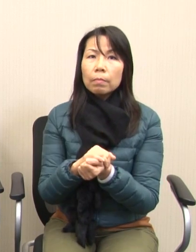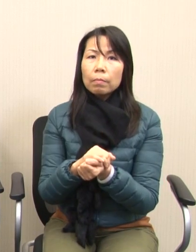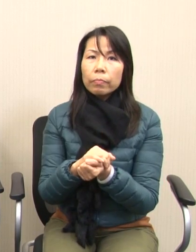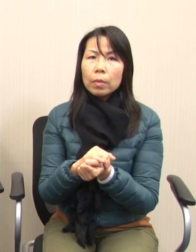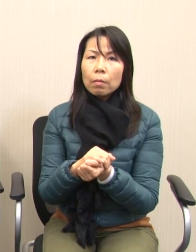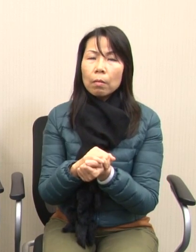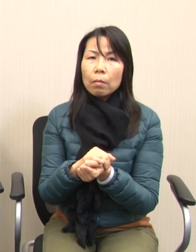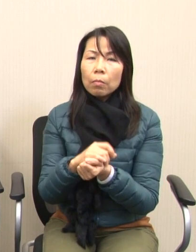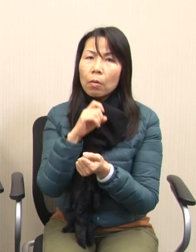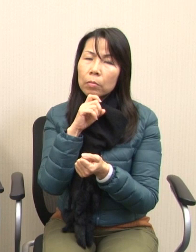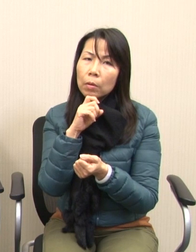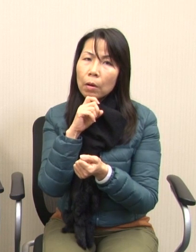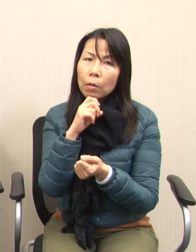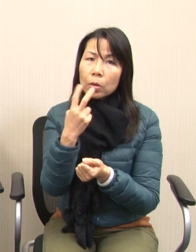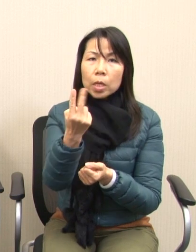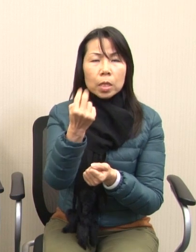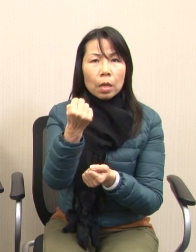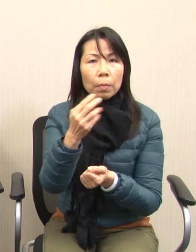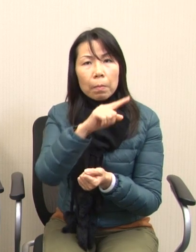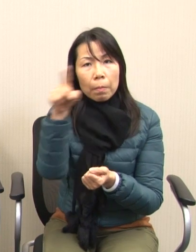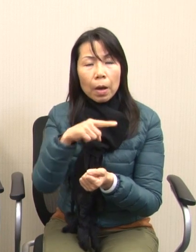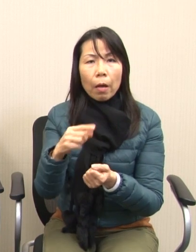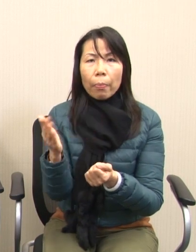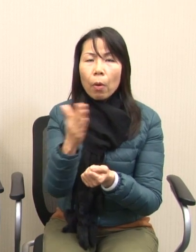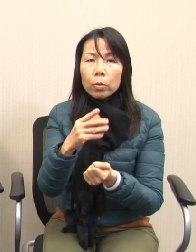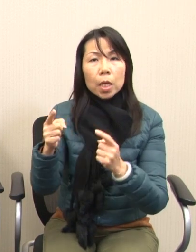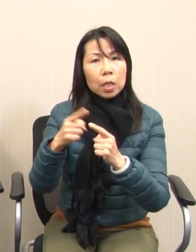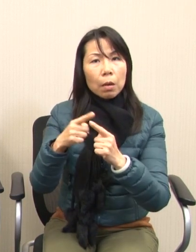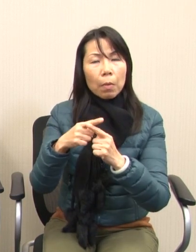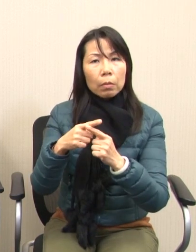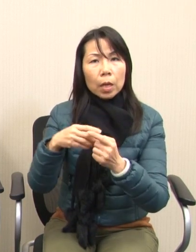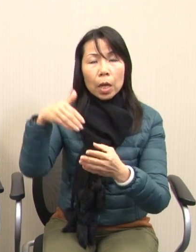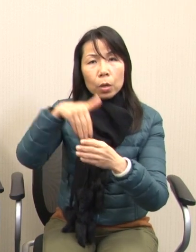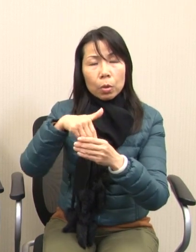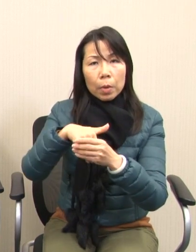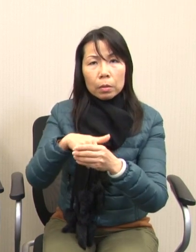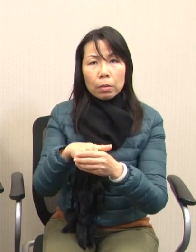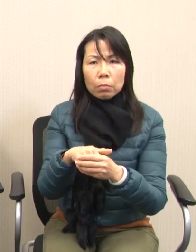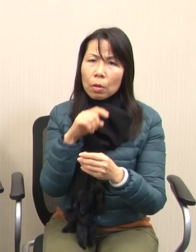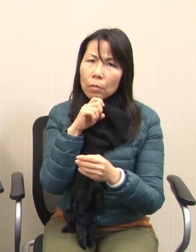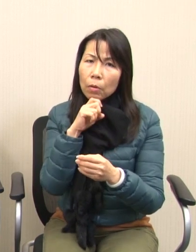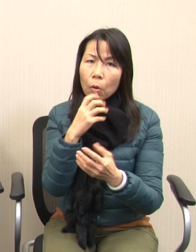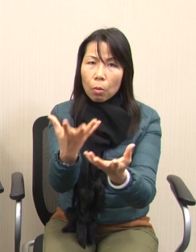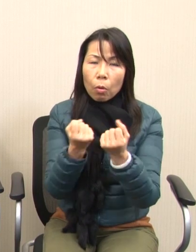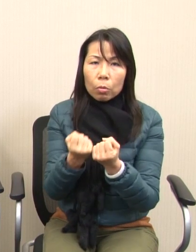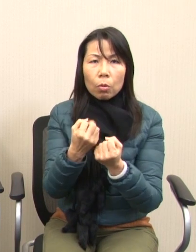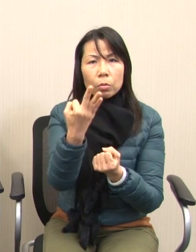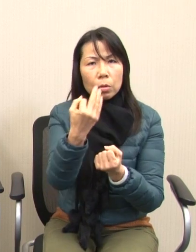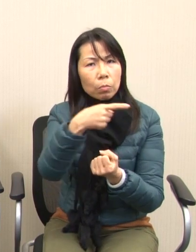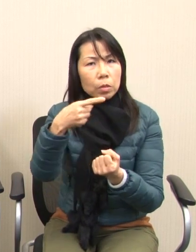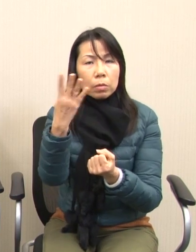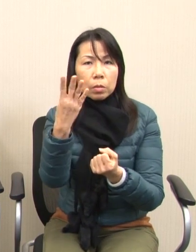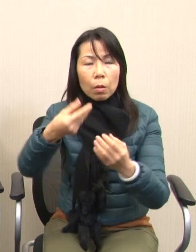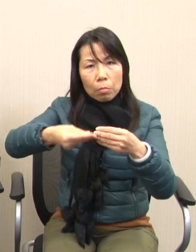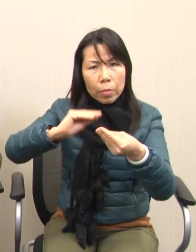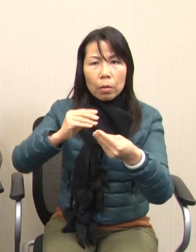只有20多萬選民，咁我哋得3-4票嘅啫，即係公公道啦。咁所以其實好多人